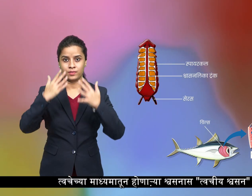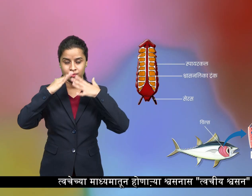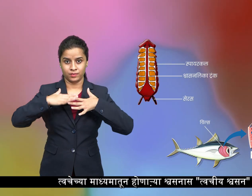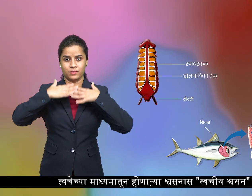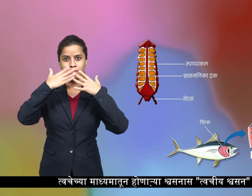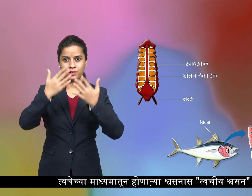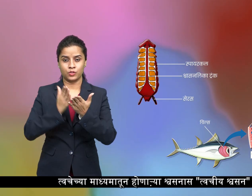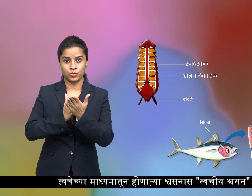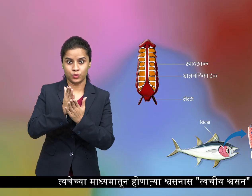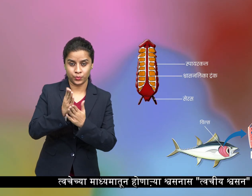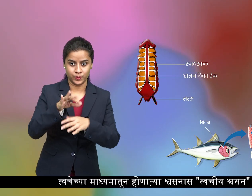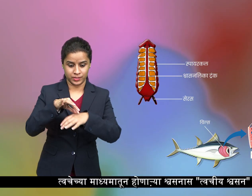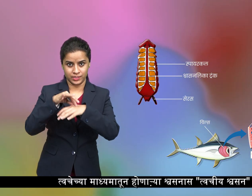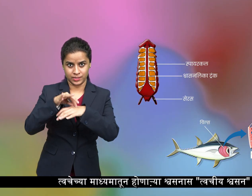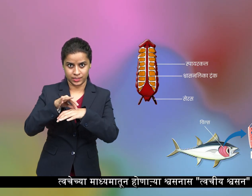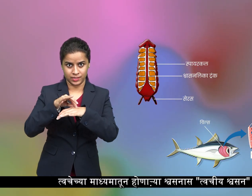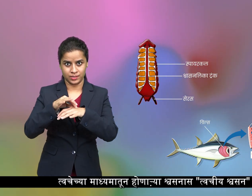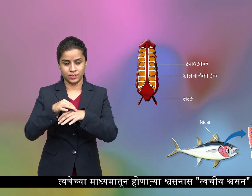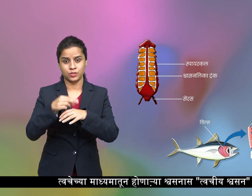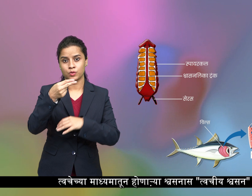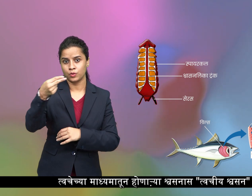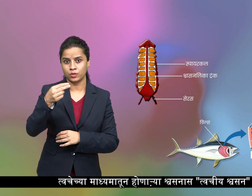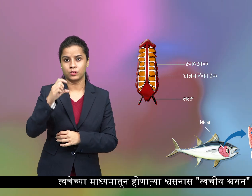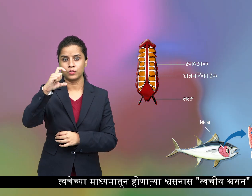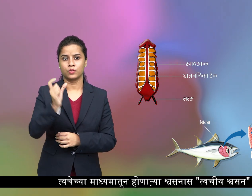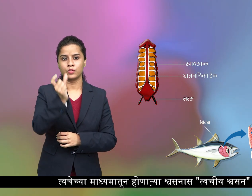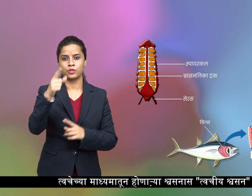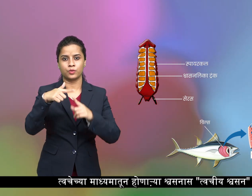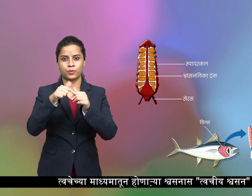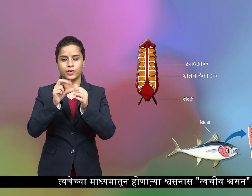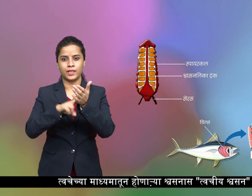त्वचेच्या माध्यमातून होणाऱ्या श्वसनास त्वचीय श्वसन म्हणतात.